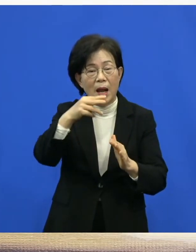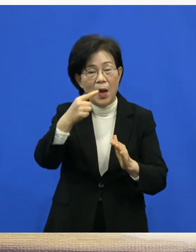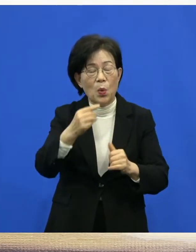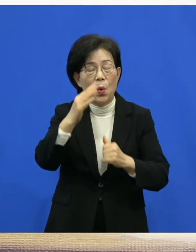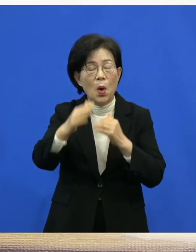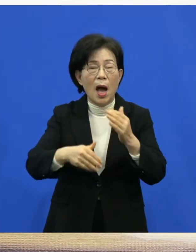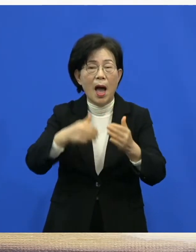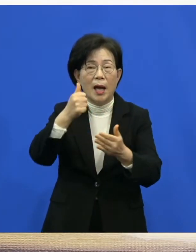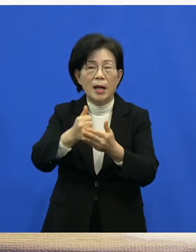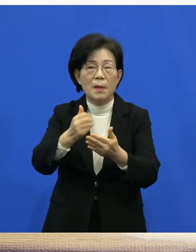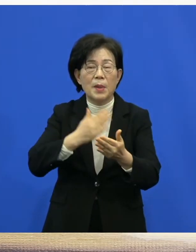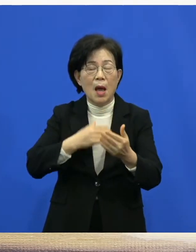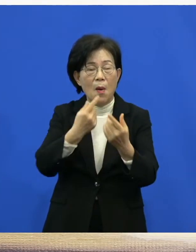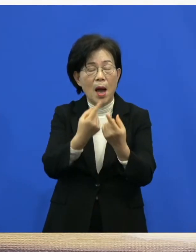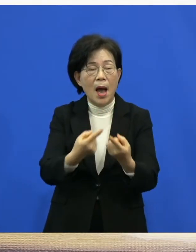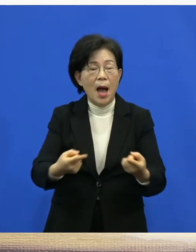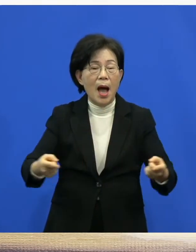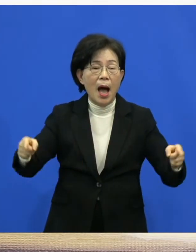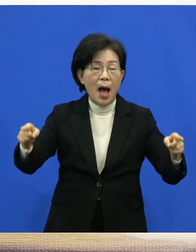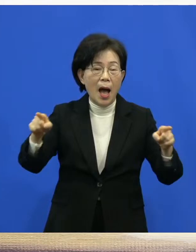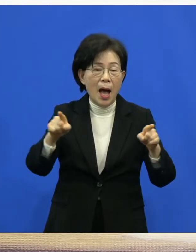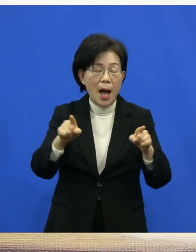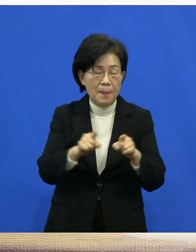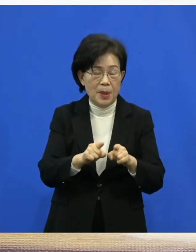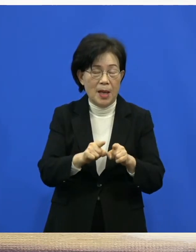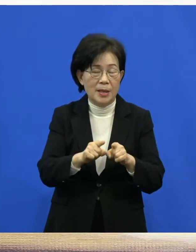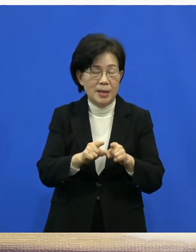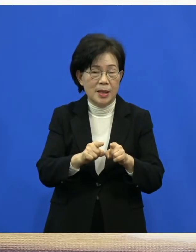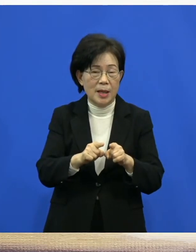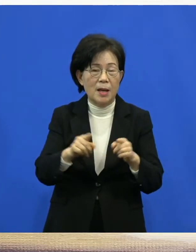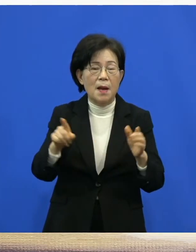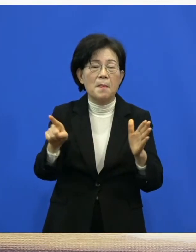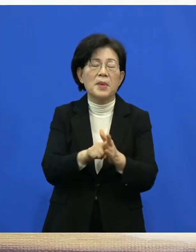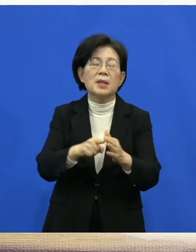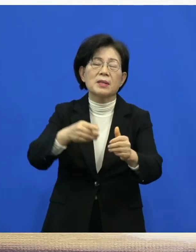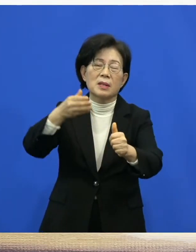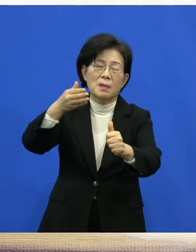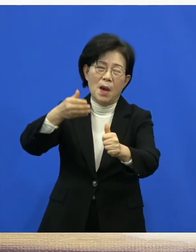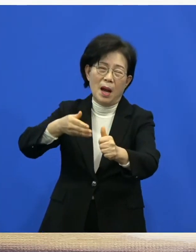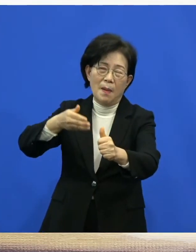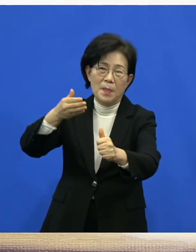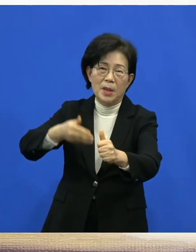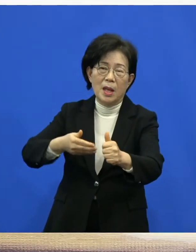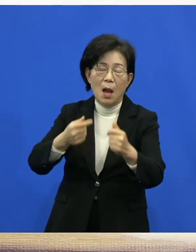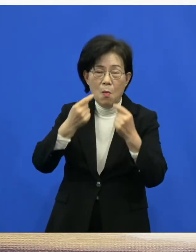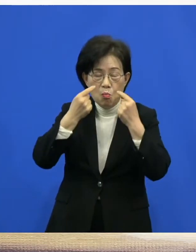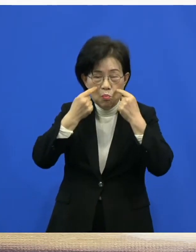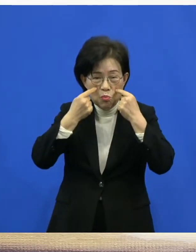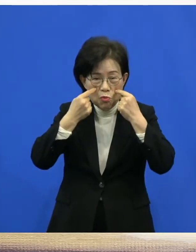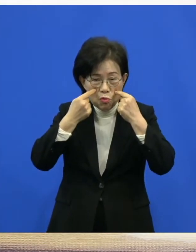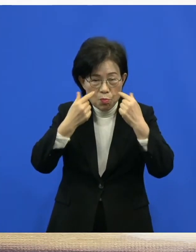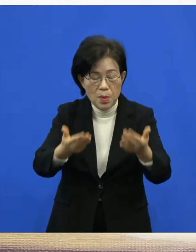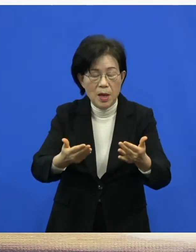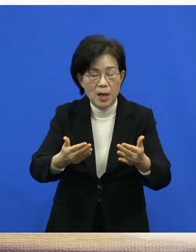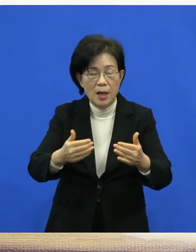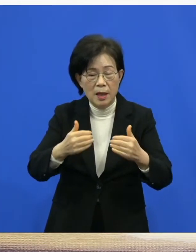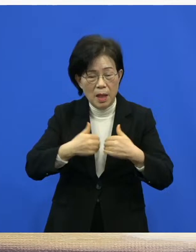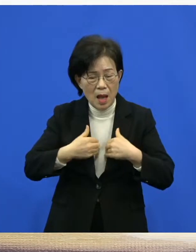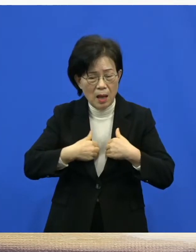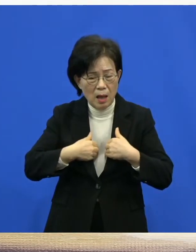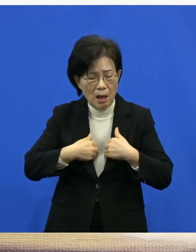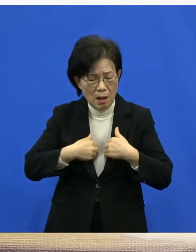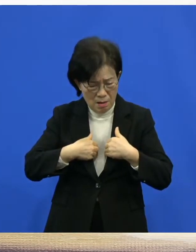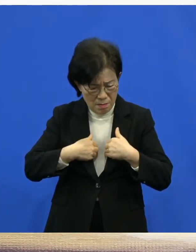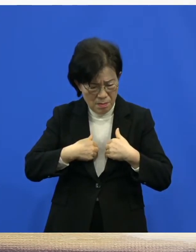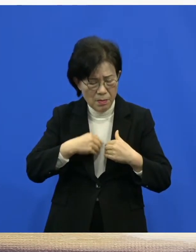하나님이 나와 함께 하신다는 것을 의심하지 않게 되기를 바랍니다. 분명히 나에게 모든 게 불리하게